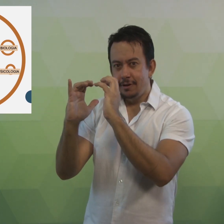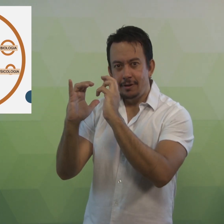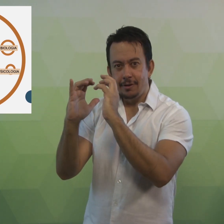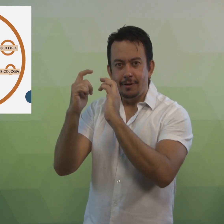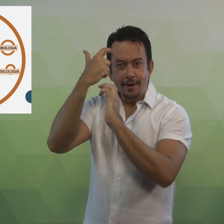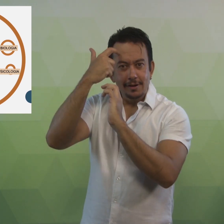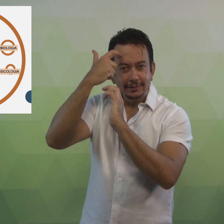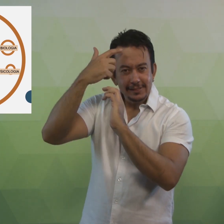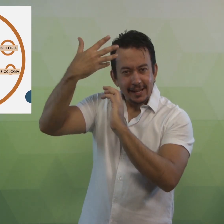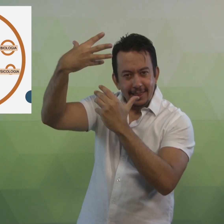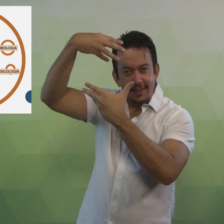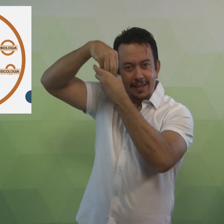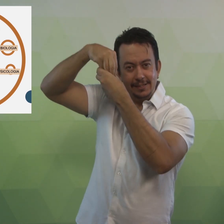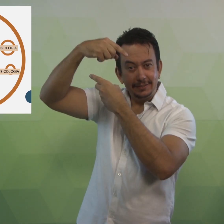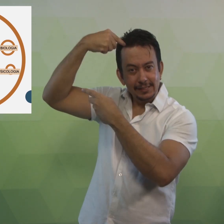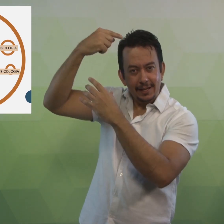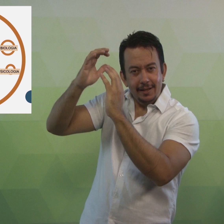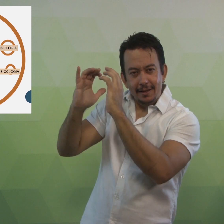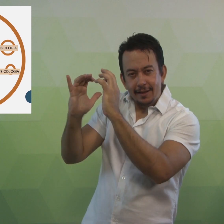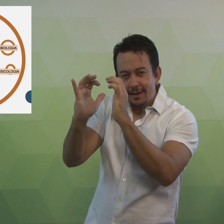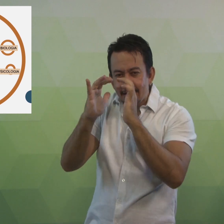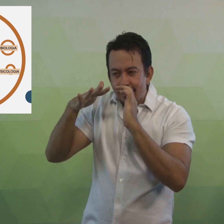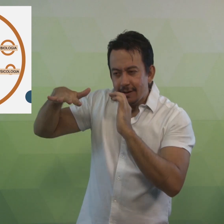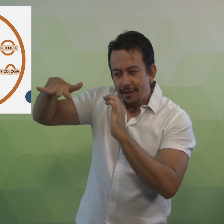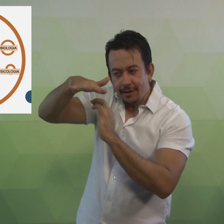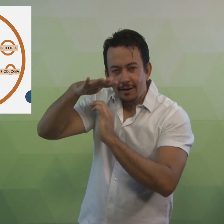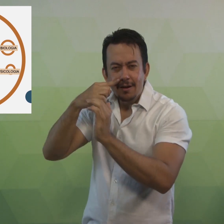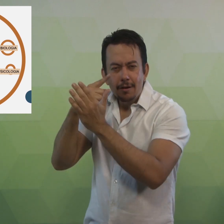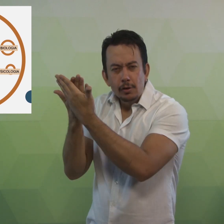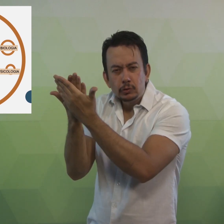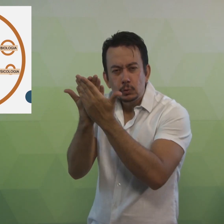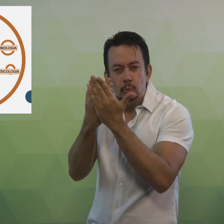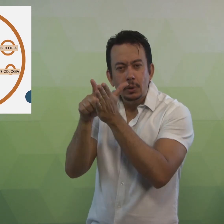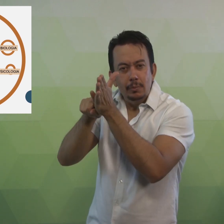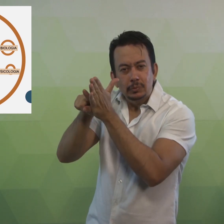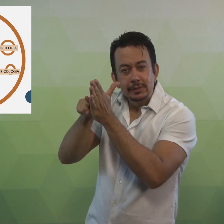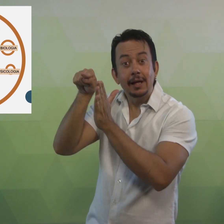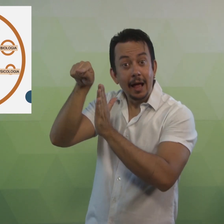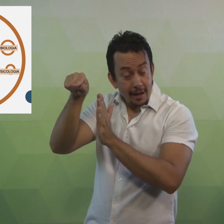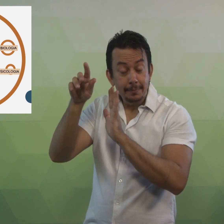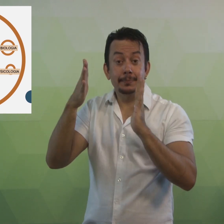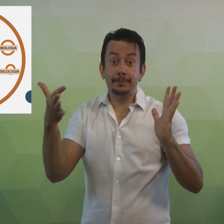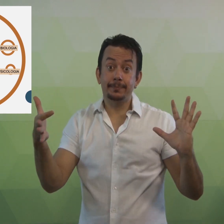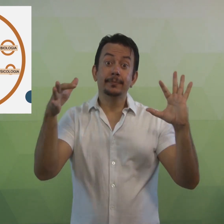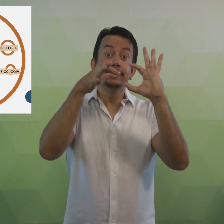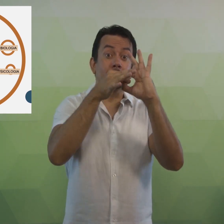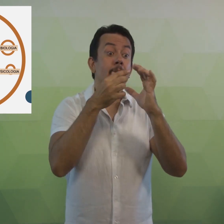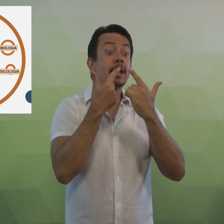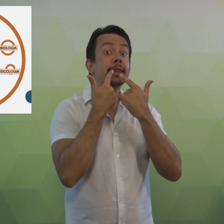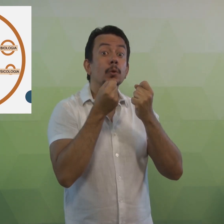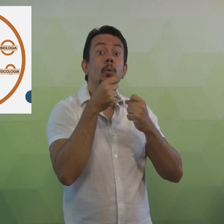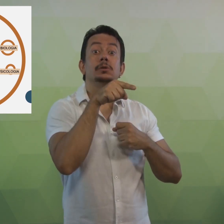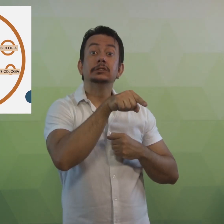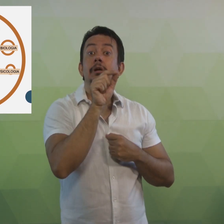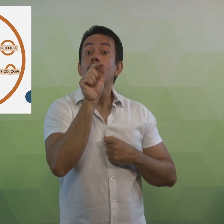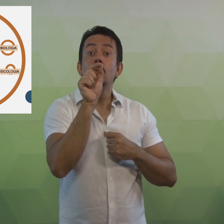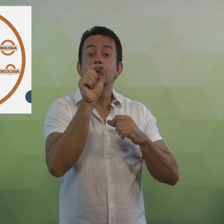também pode ser pesquisada nesse exame, então vai ver como está funcionando essa parte neurológica. Quando ela